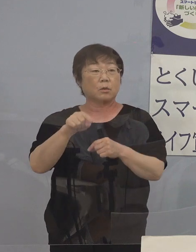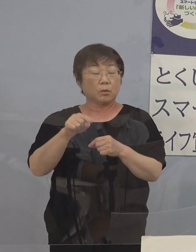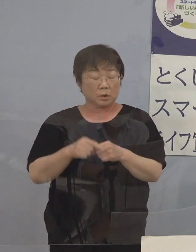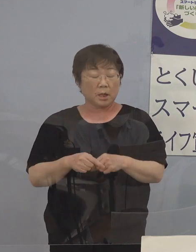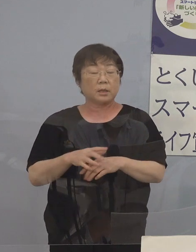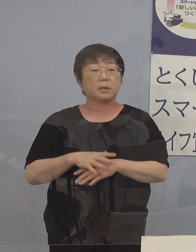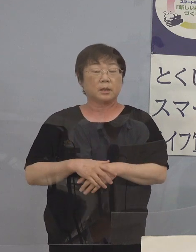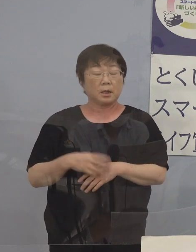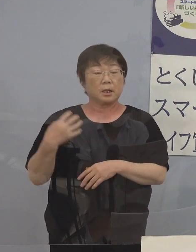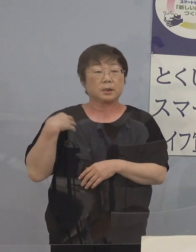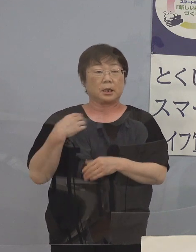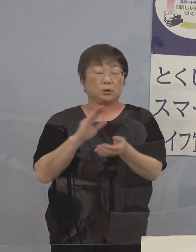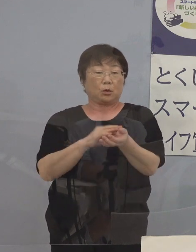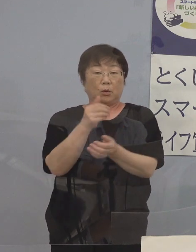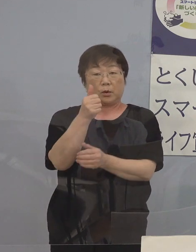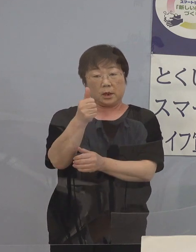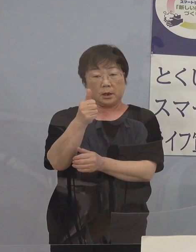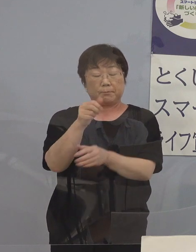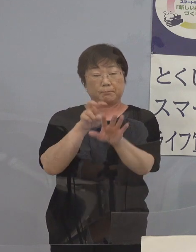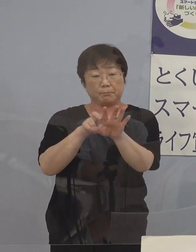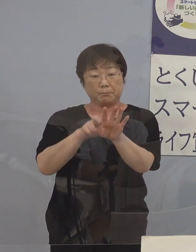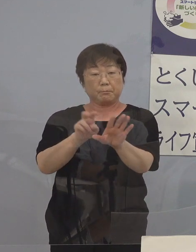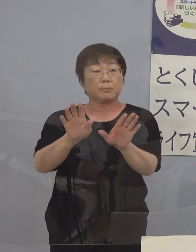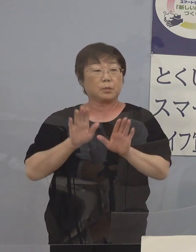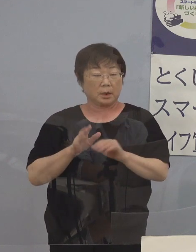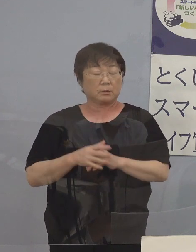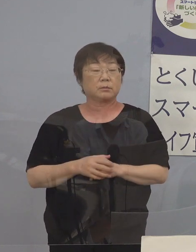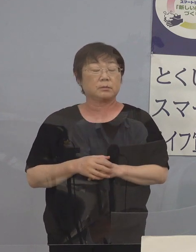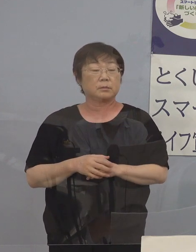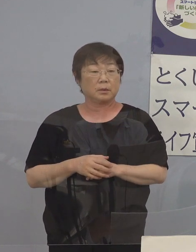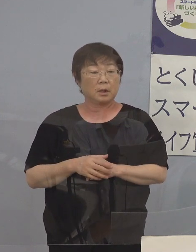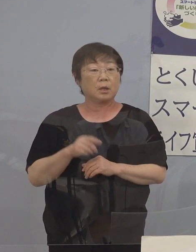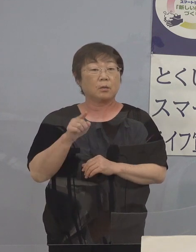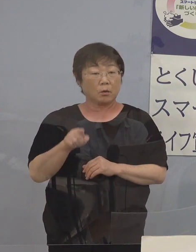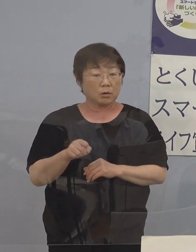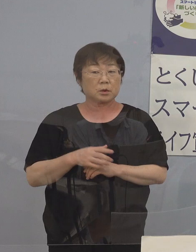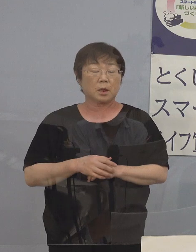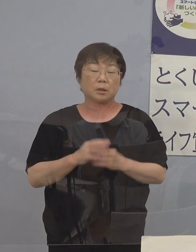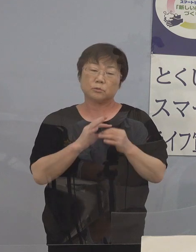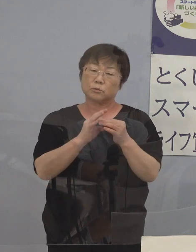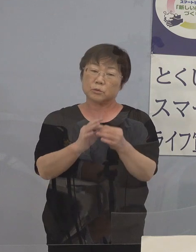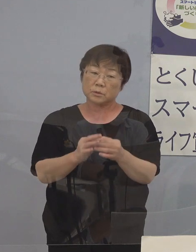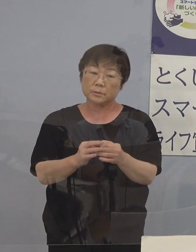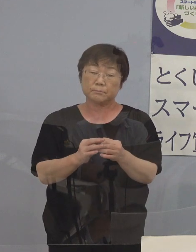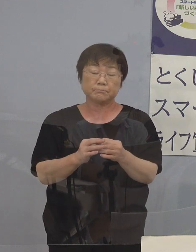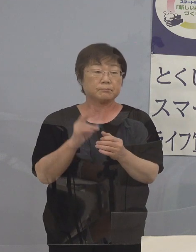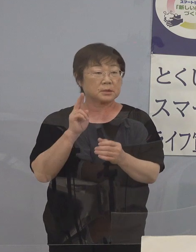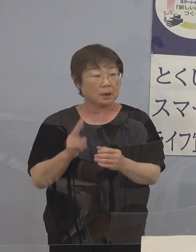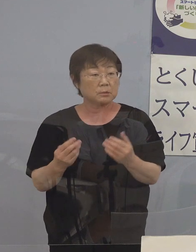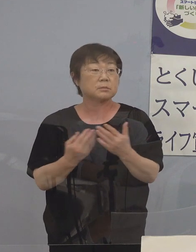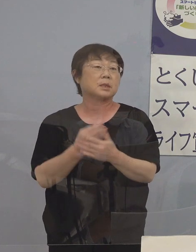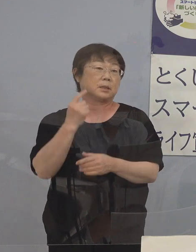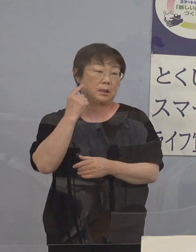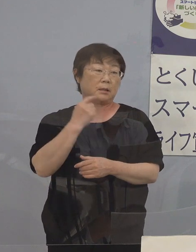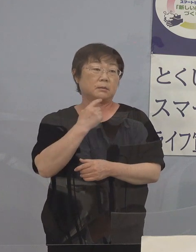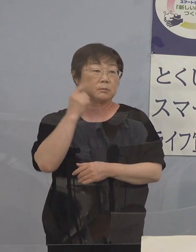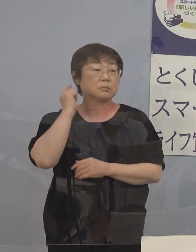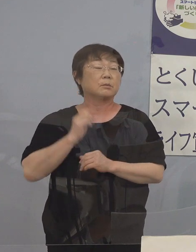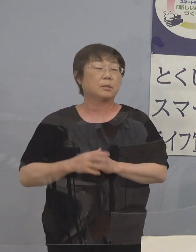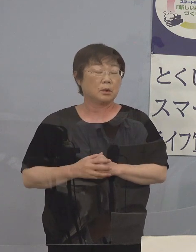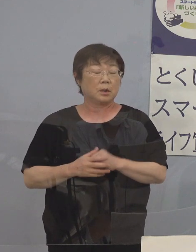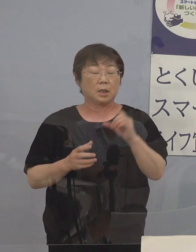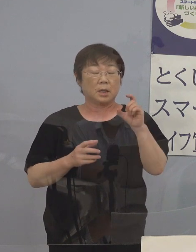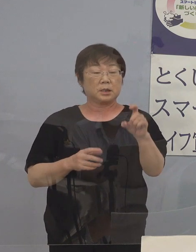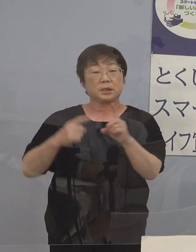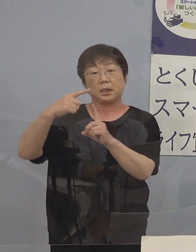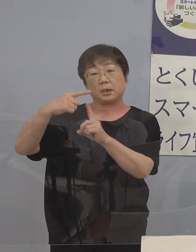でかかりつけ医、こちらを受診をされ、ここでこれだけ続くならとおそらくなったと思うんですが、